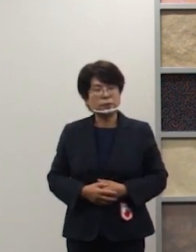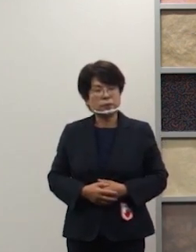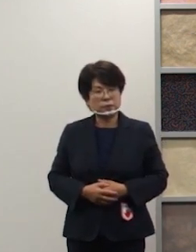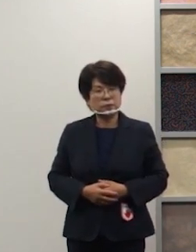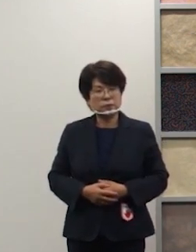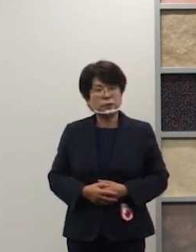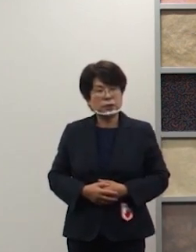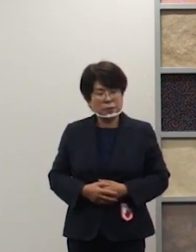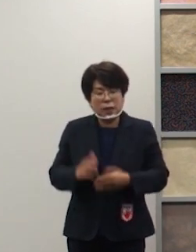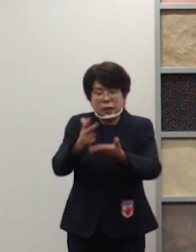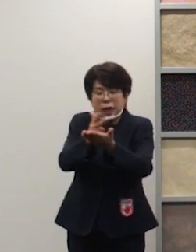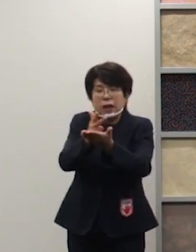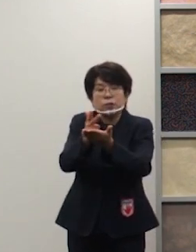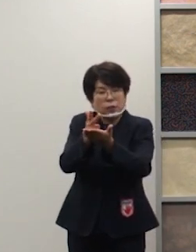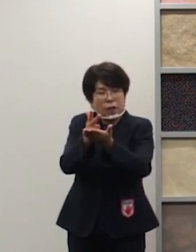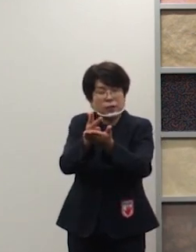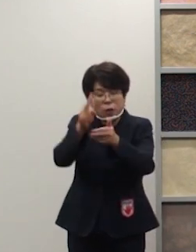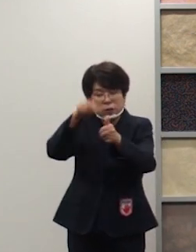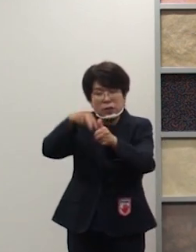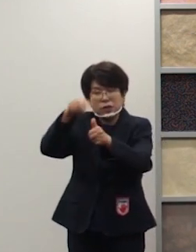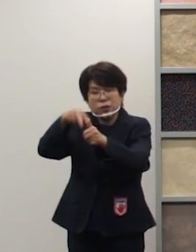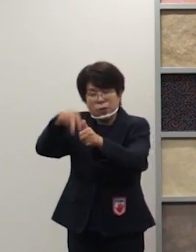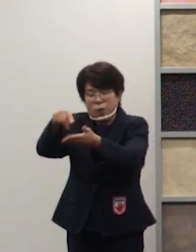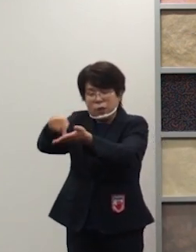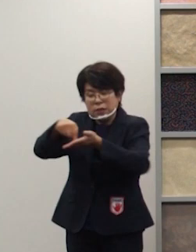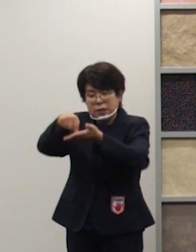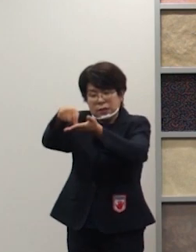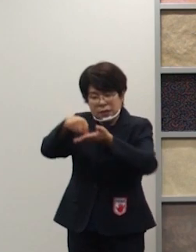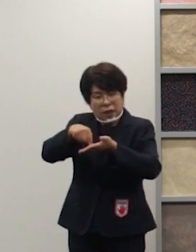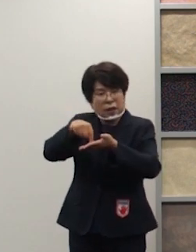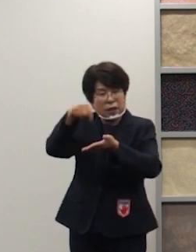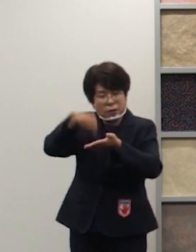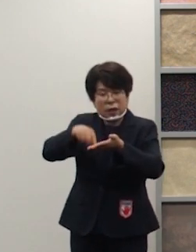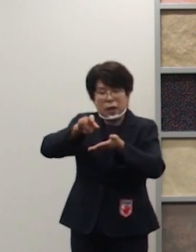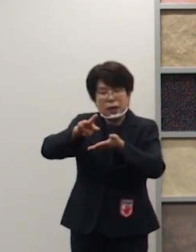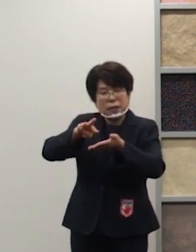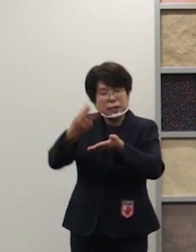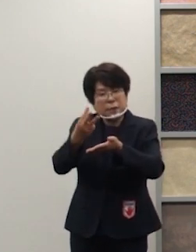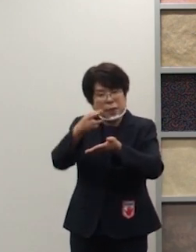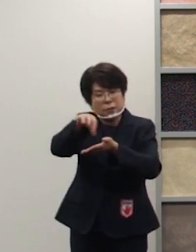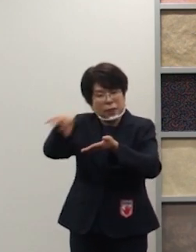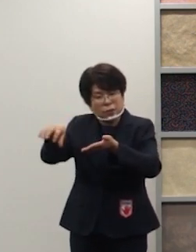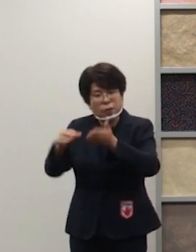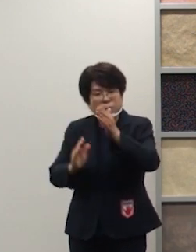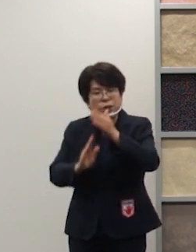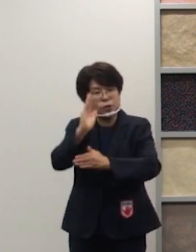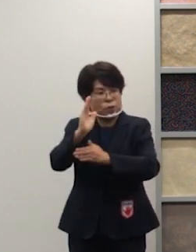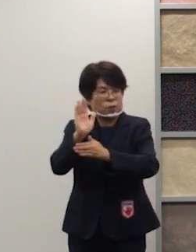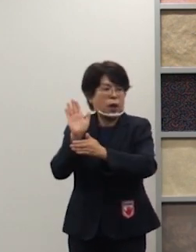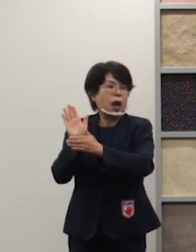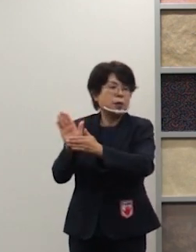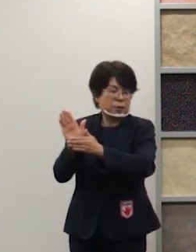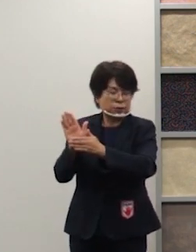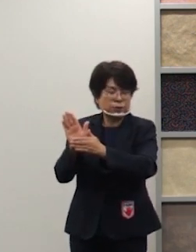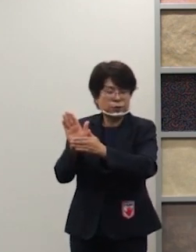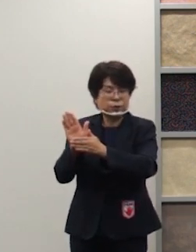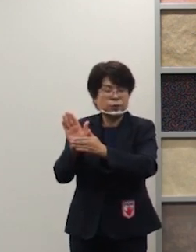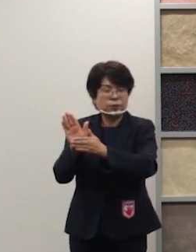認証の申請をしているところも300件、以上、になってますので、